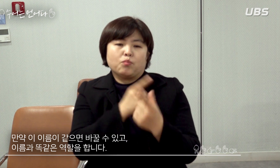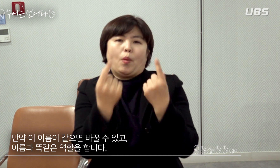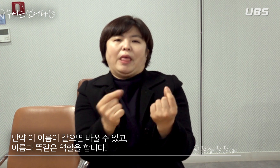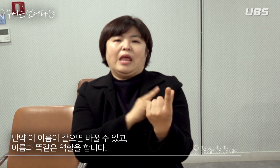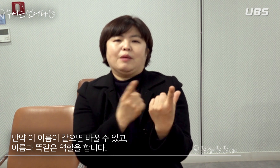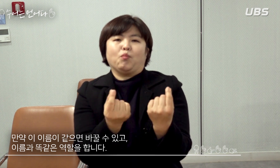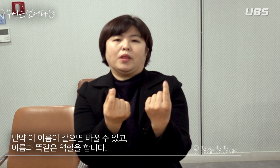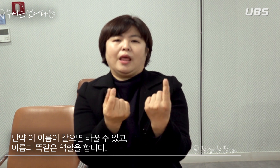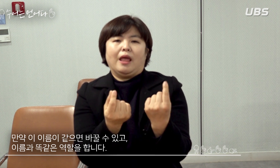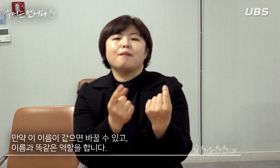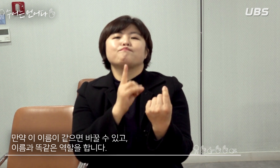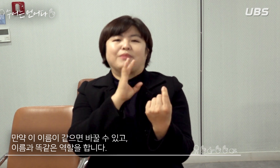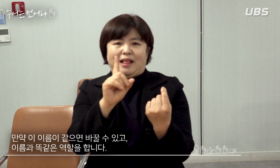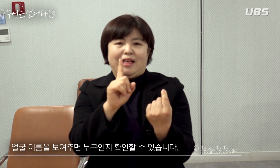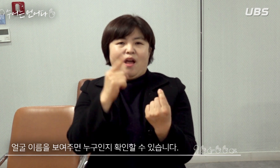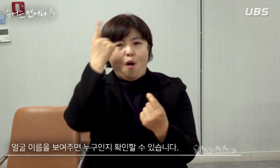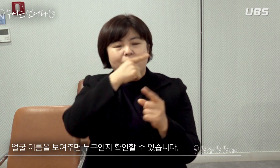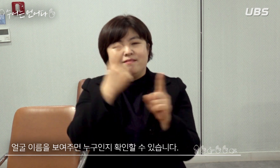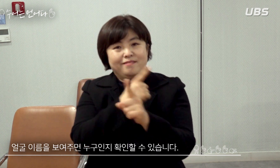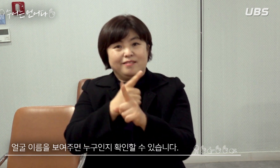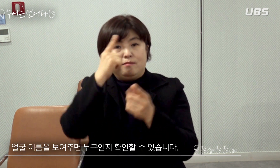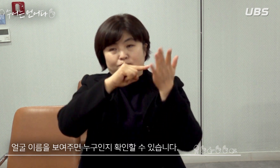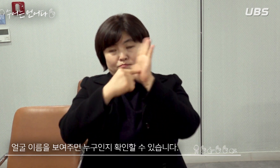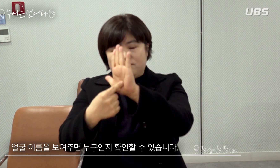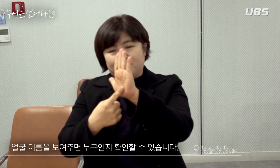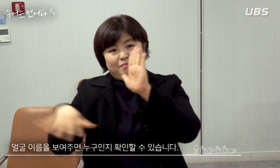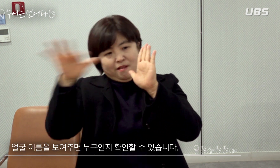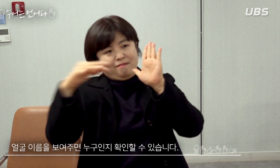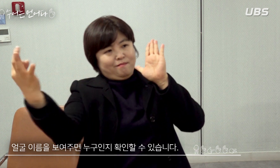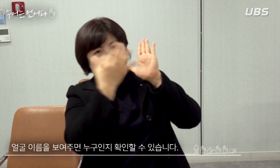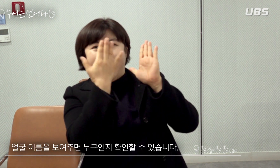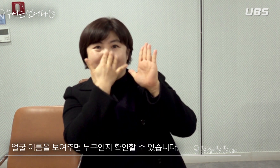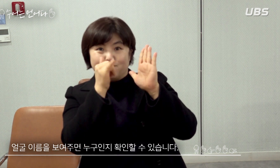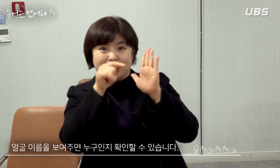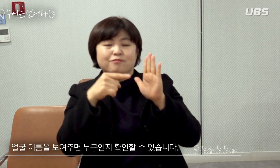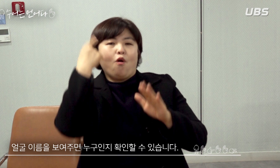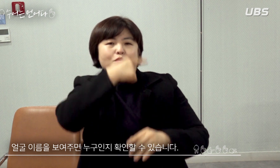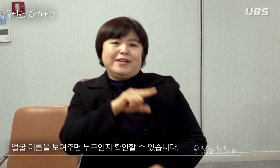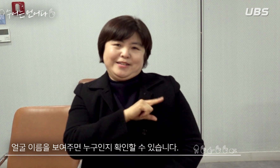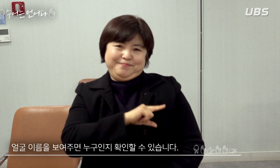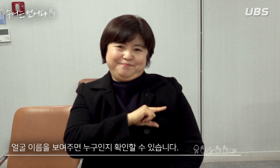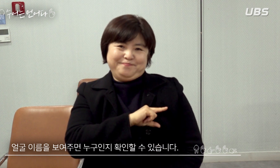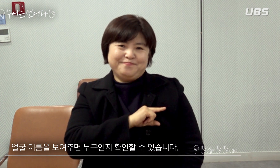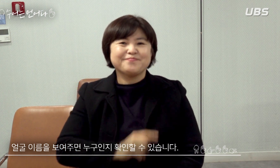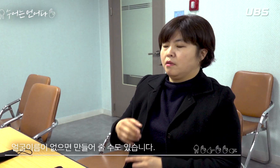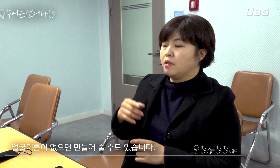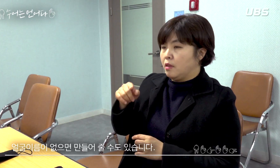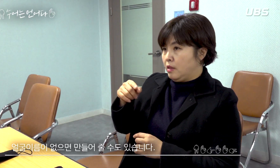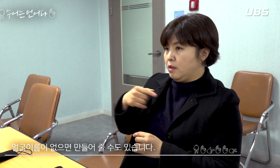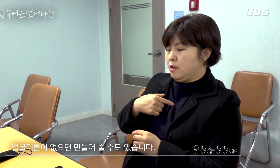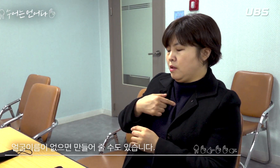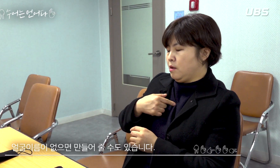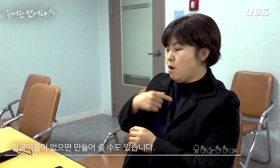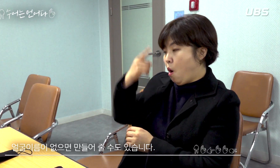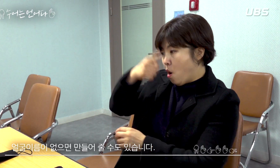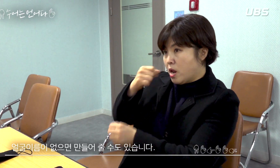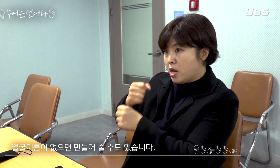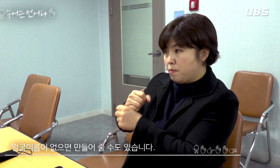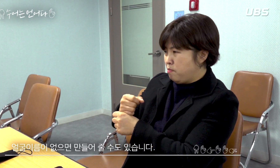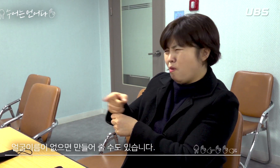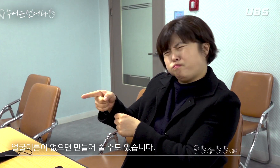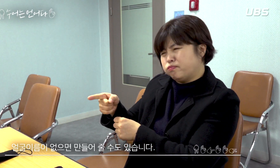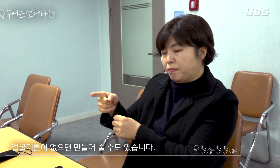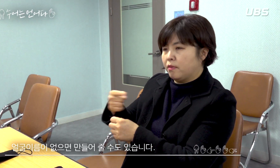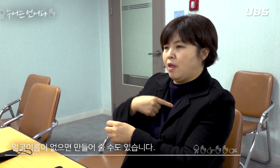똑같은 역할을 합니다. 얼굴 이름을 보여주면 누군지 확인할 수 있습니다. 얼굴 이름이